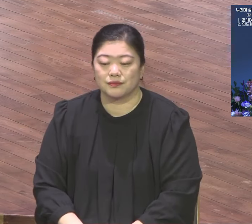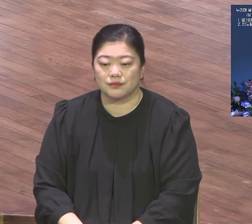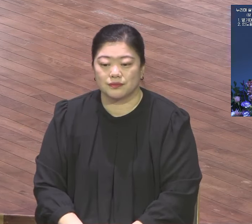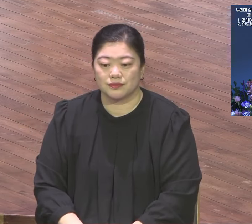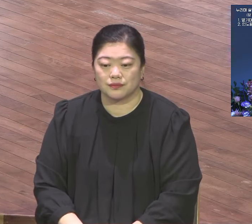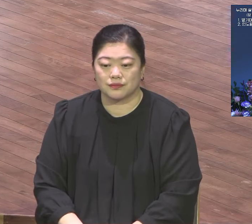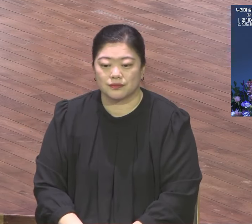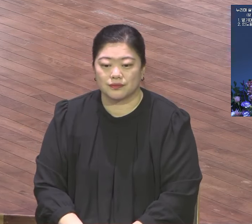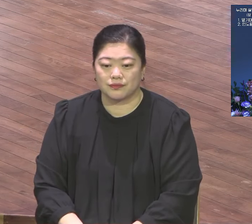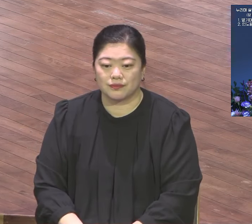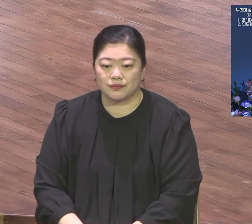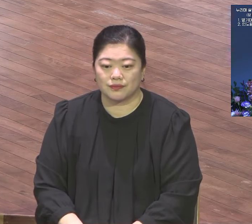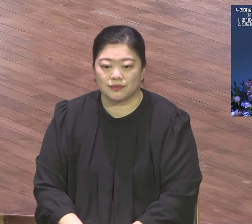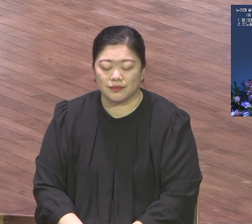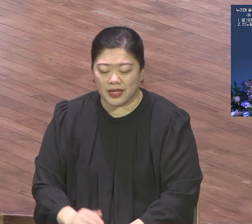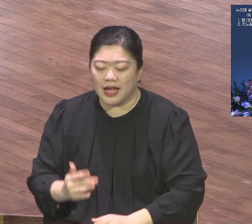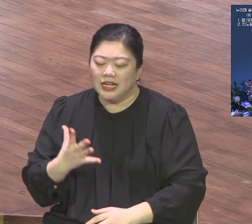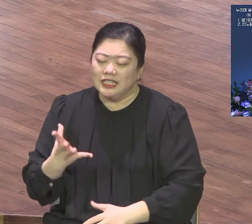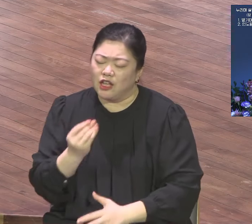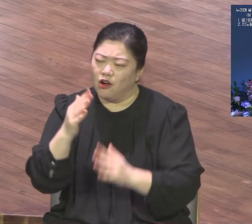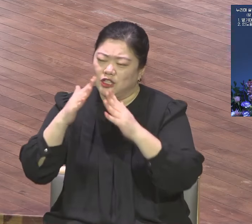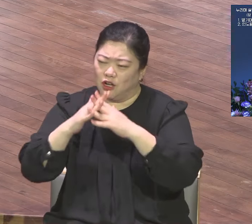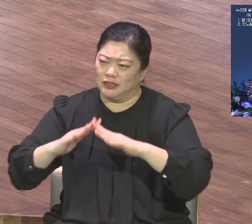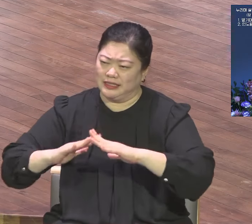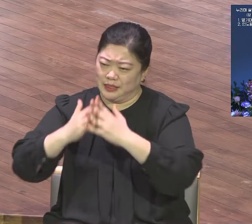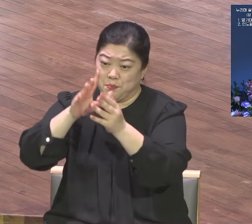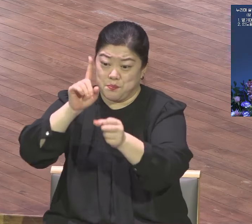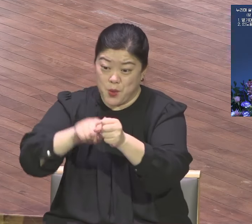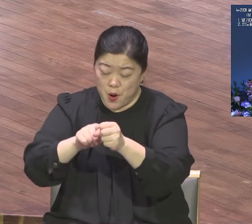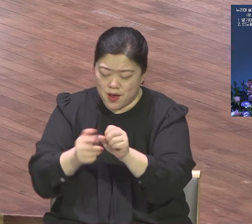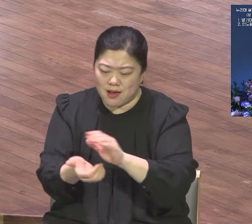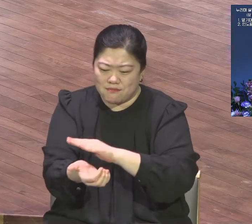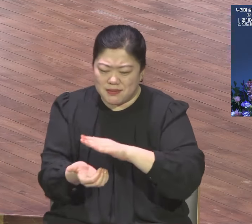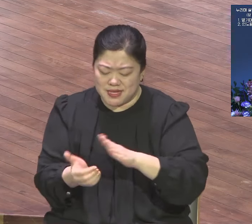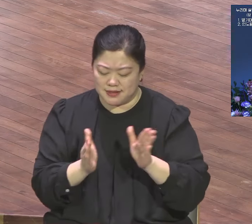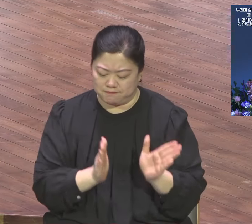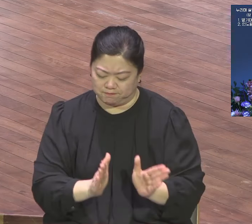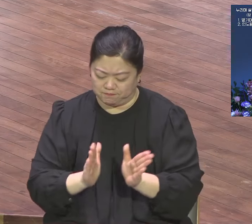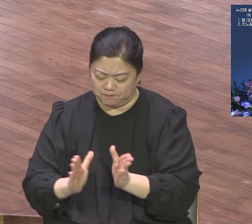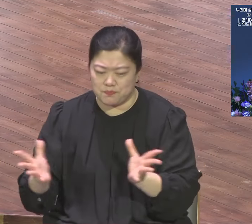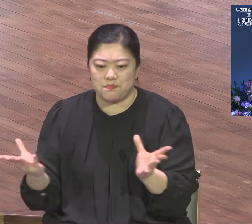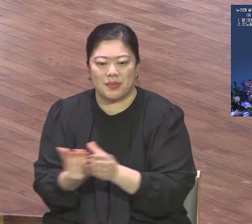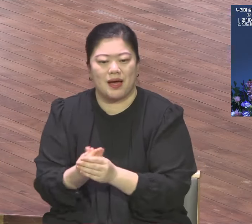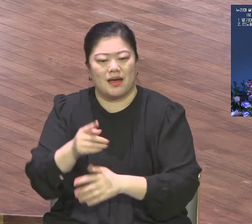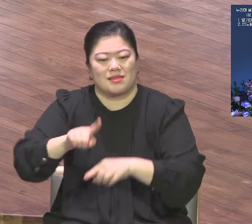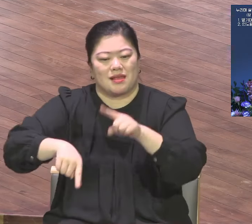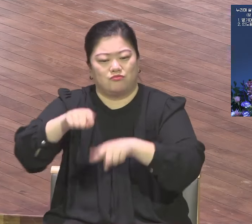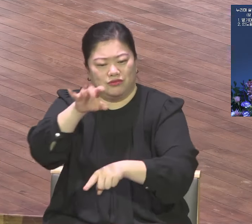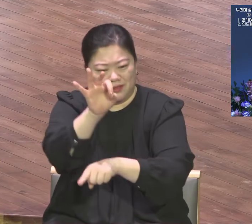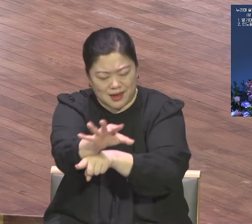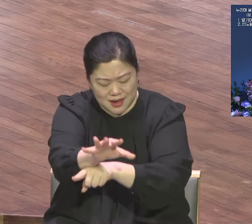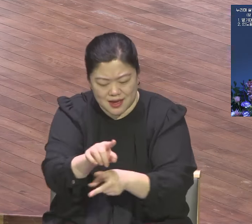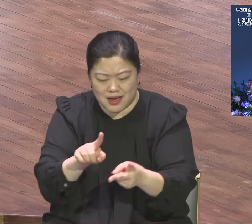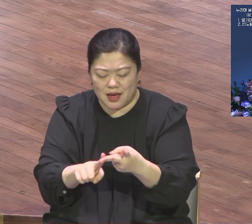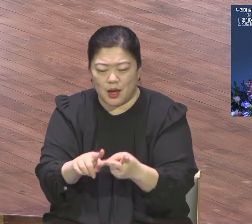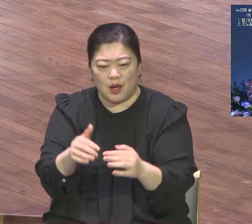하나님께서 그 계획을 변경시켰어요. 다윗이 너무너무 사람을 많이